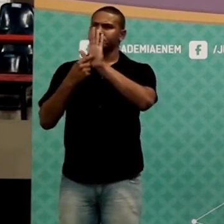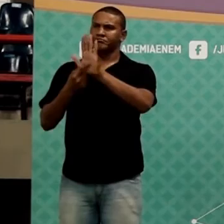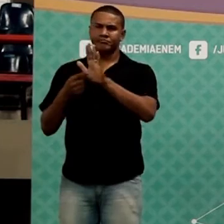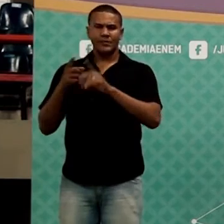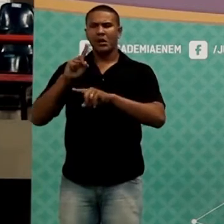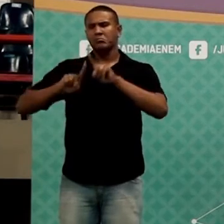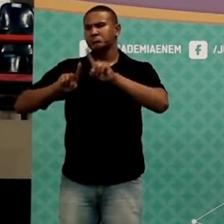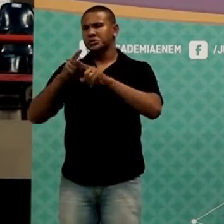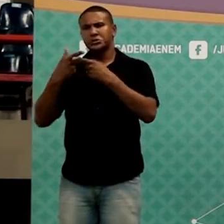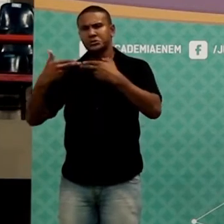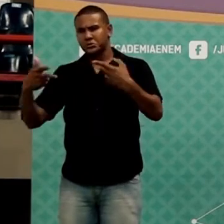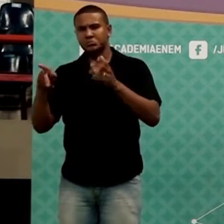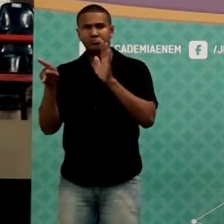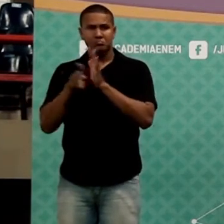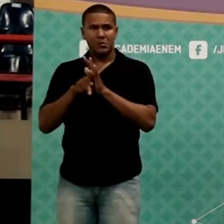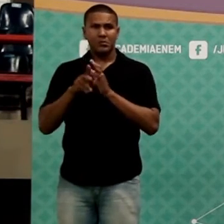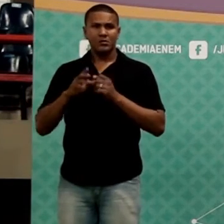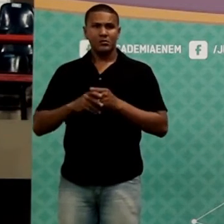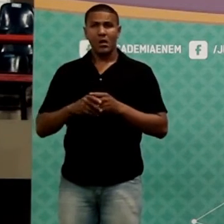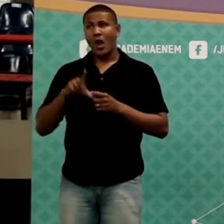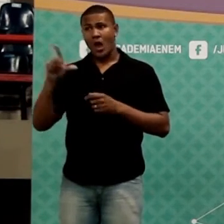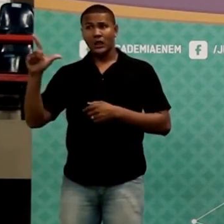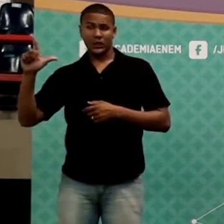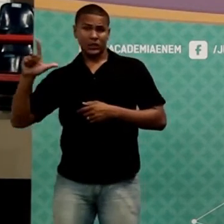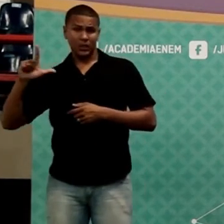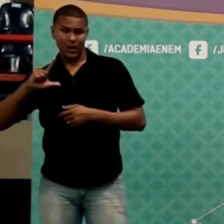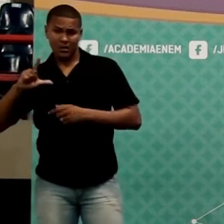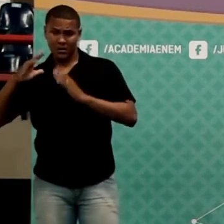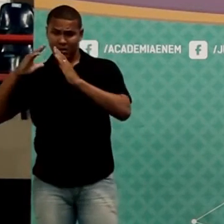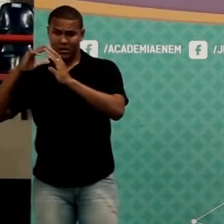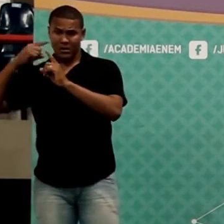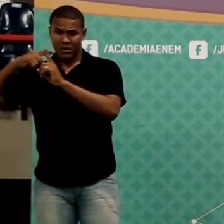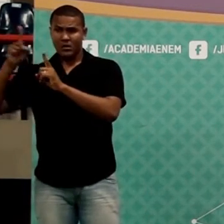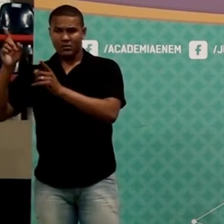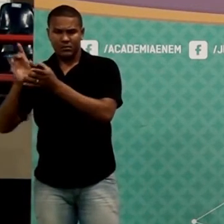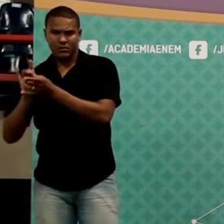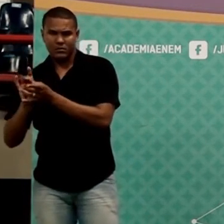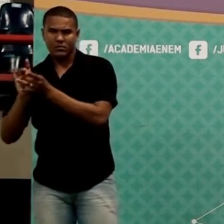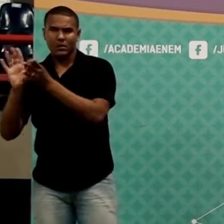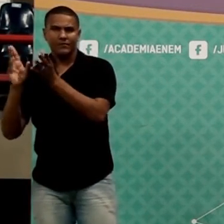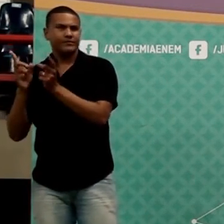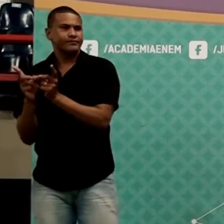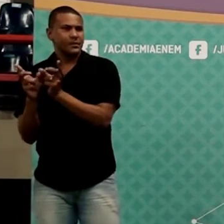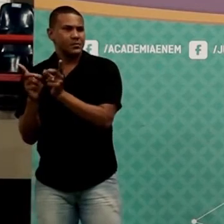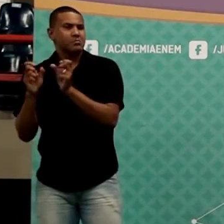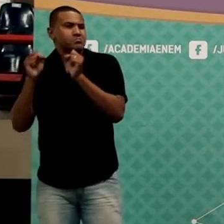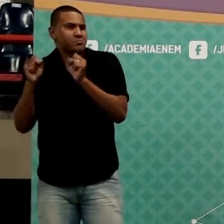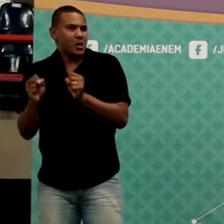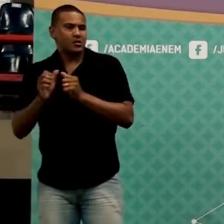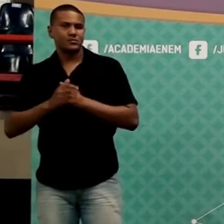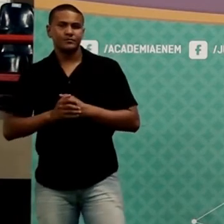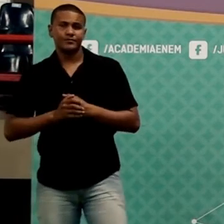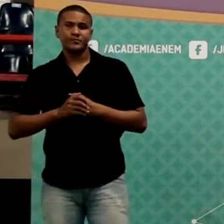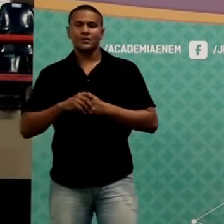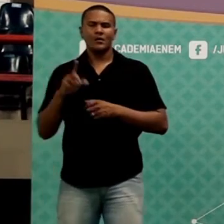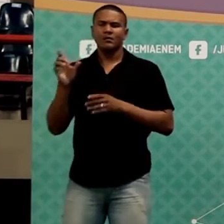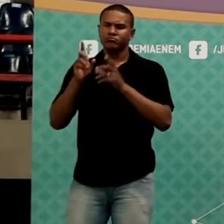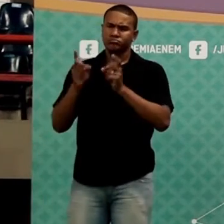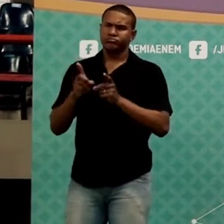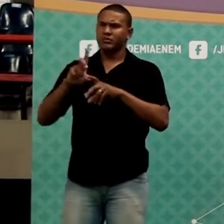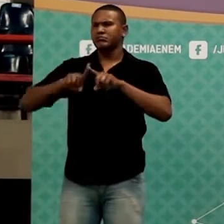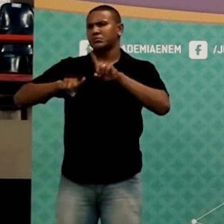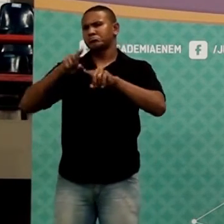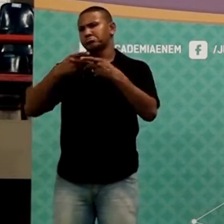vende objetos sagrados, ele tem autorização da igreja para vendê-los. E esse nobre vendeu os